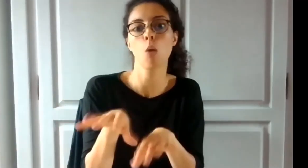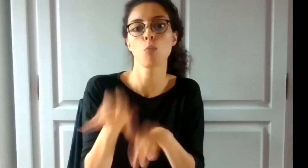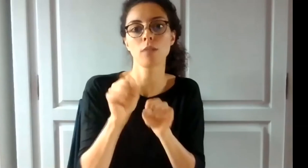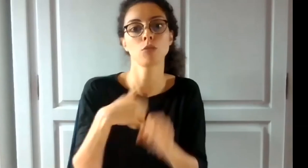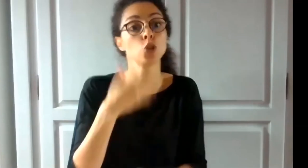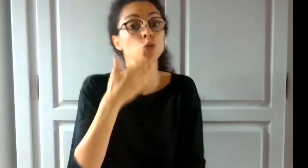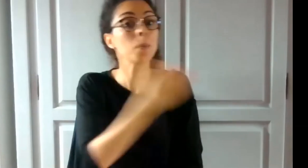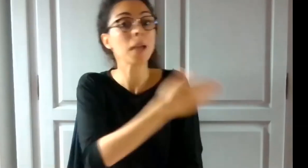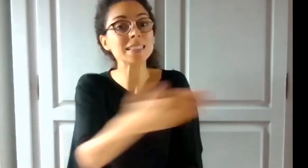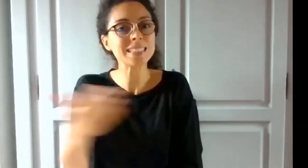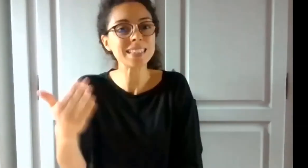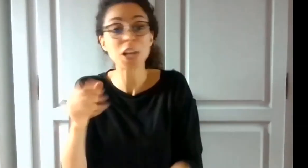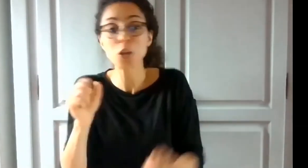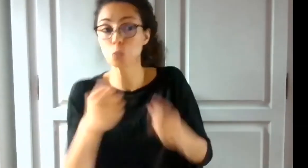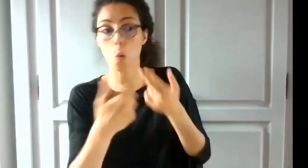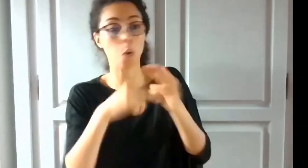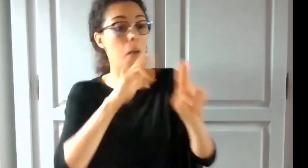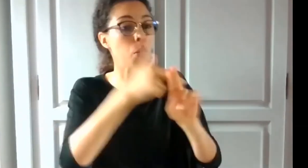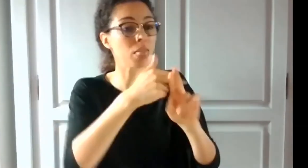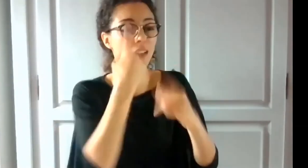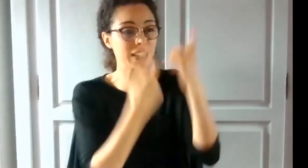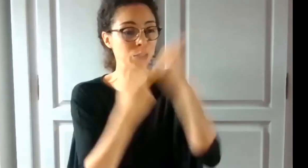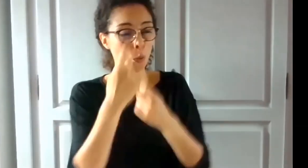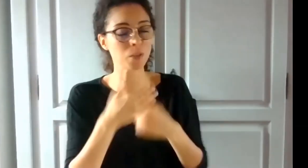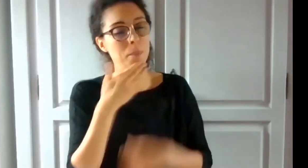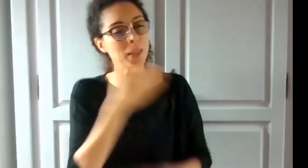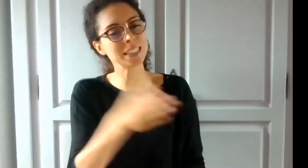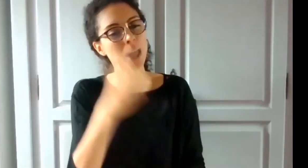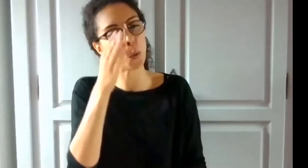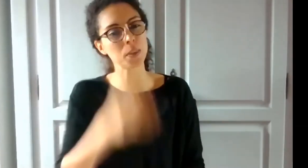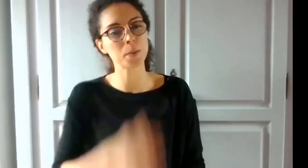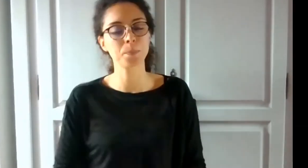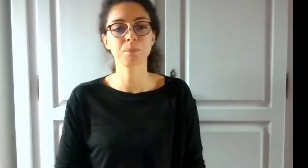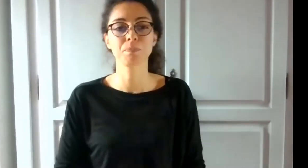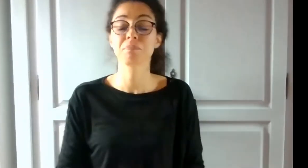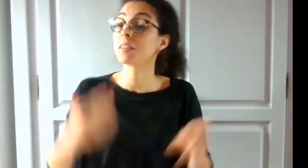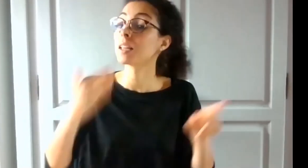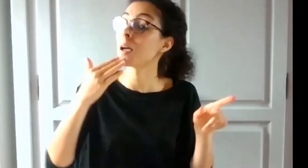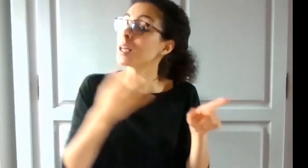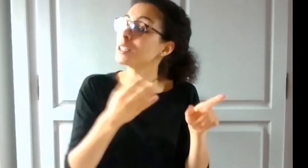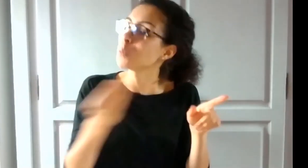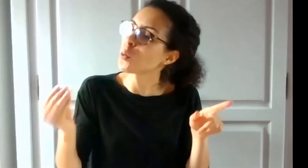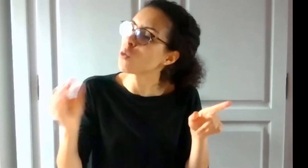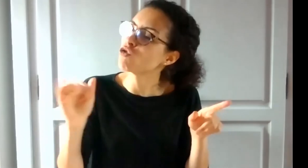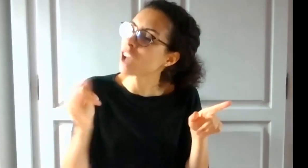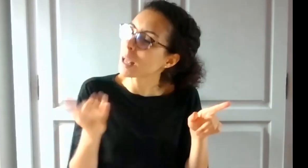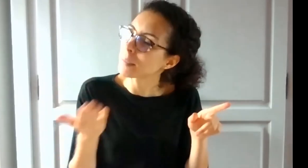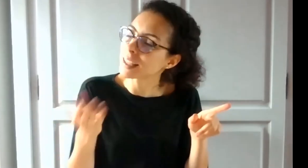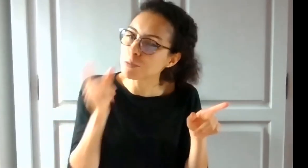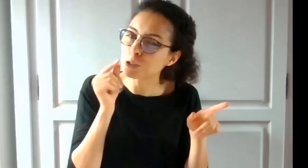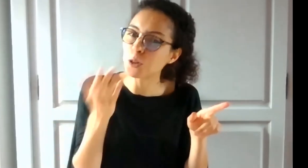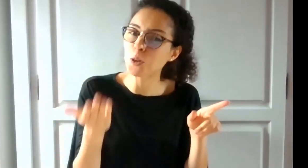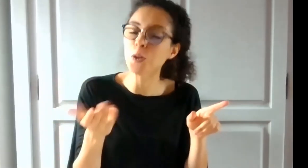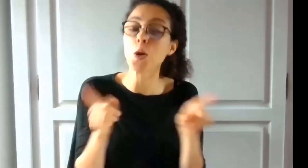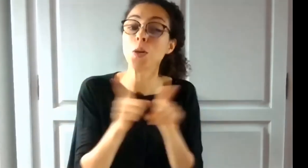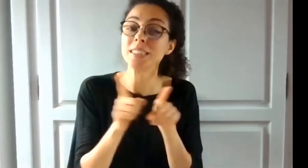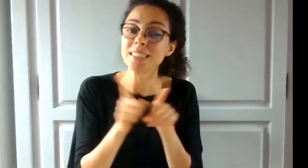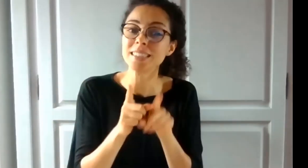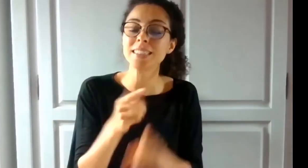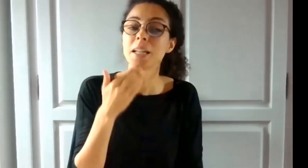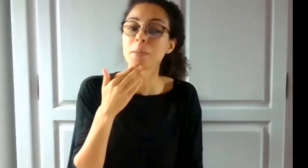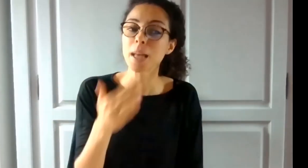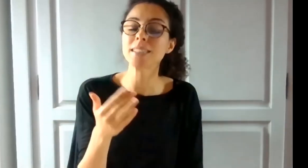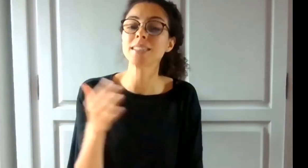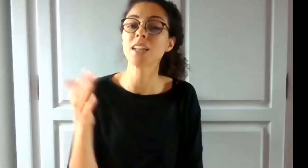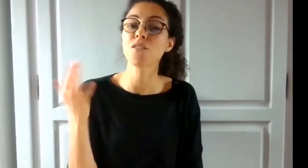reste à votre disposition pour répondre à vos questions. Merci beaucoup Jérémy, merci à Frédéric et à la